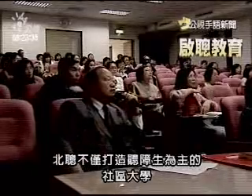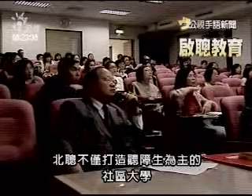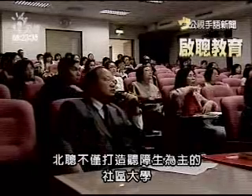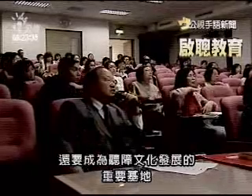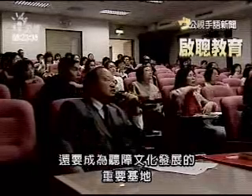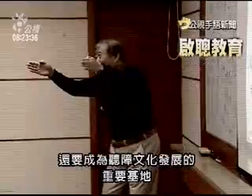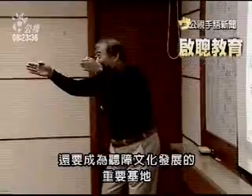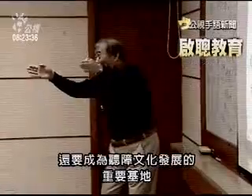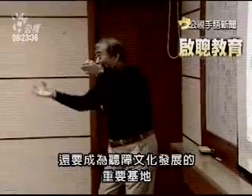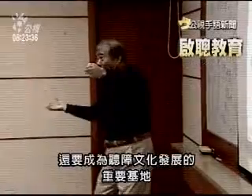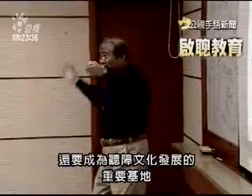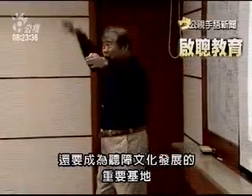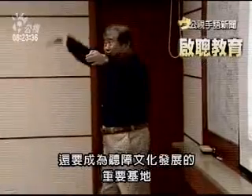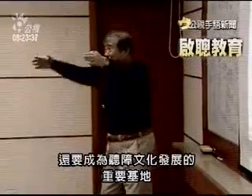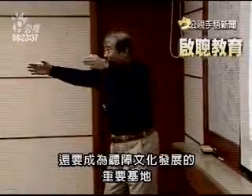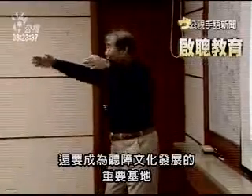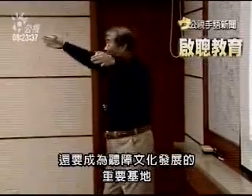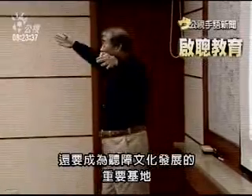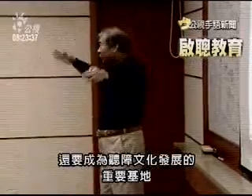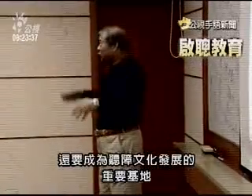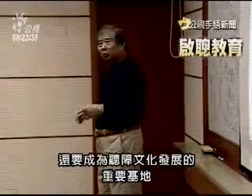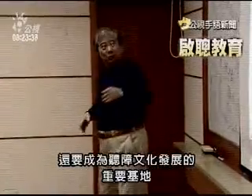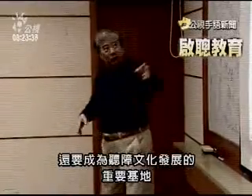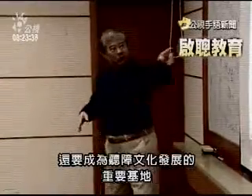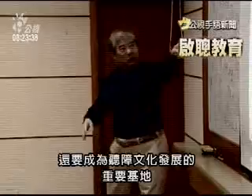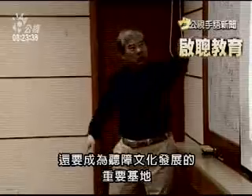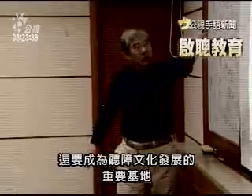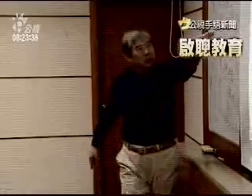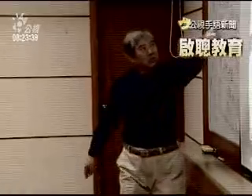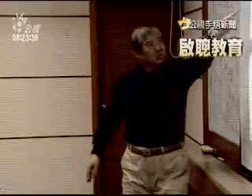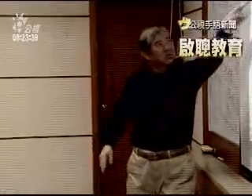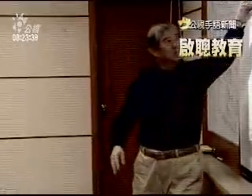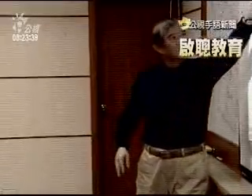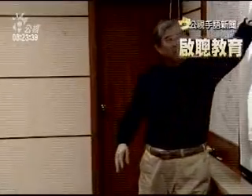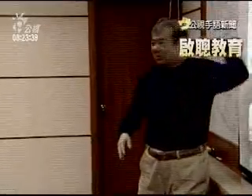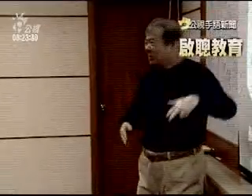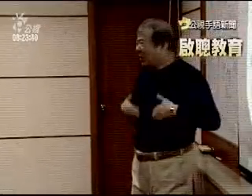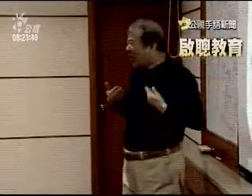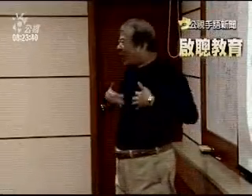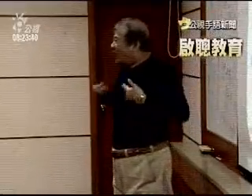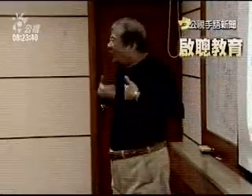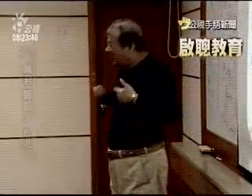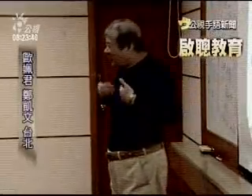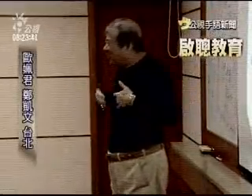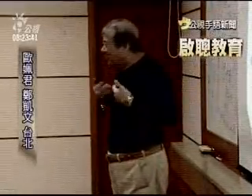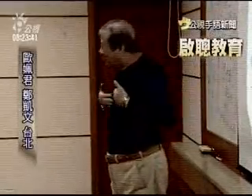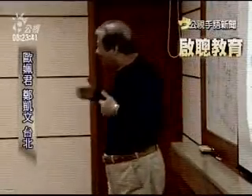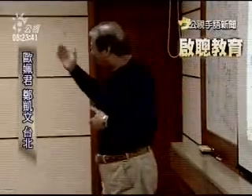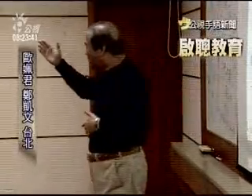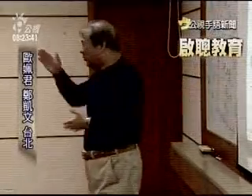学，还要成为听障文化发展的重要基地。记者欧佩君、郑凯文台北报道。